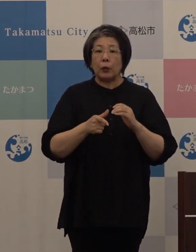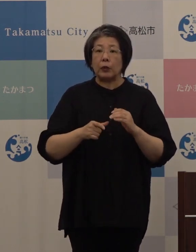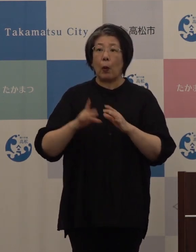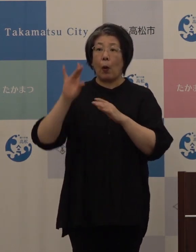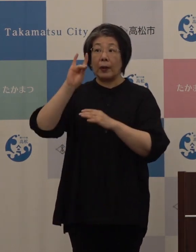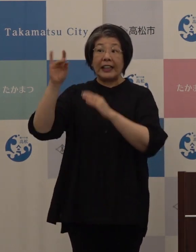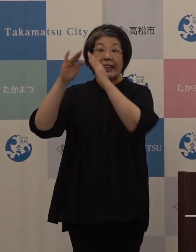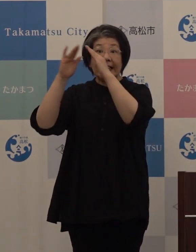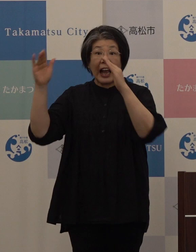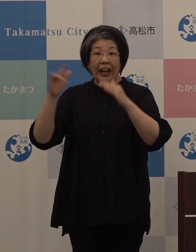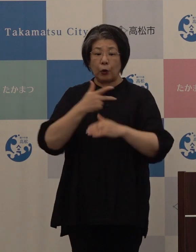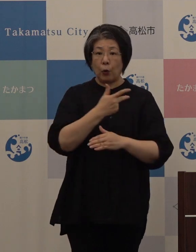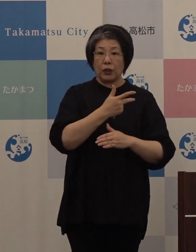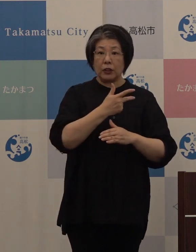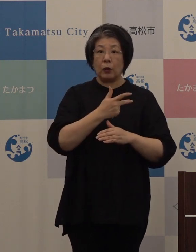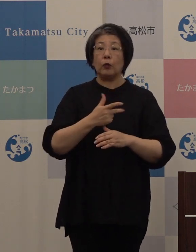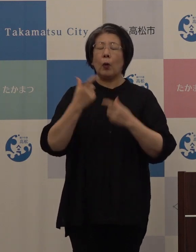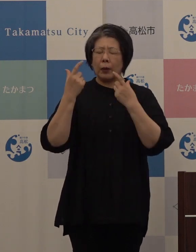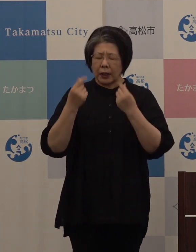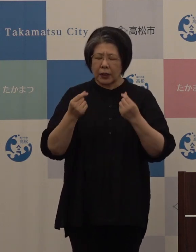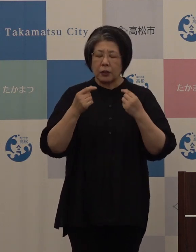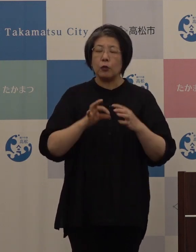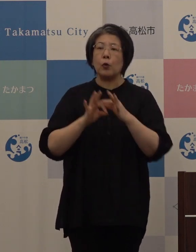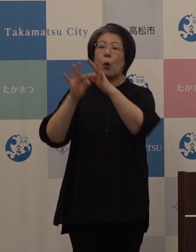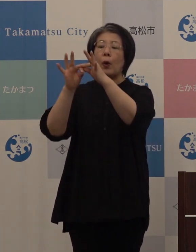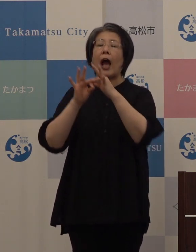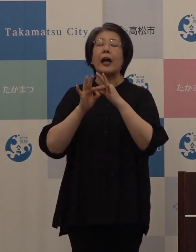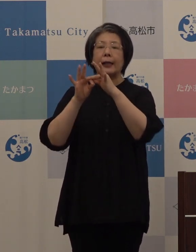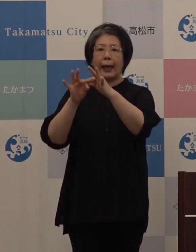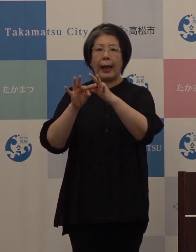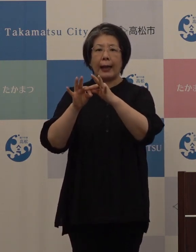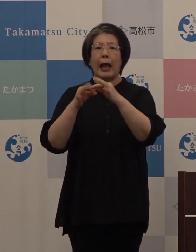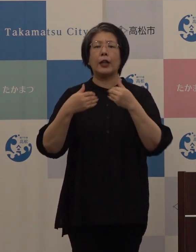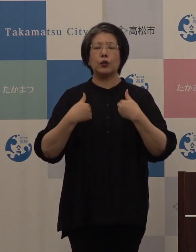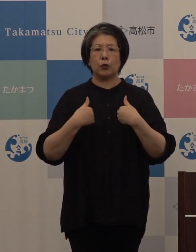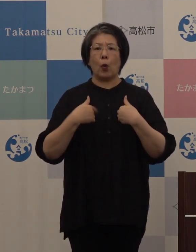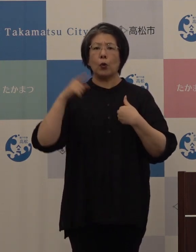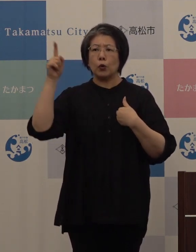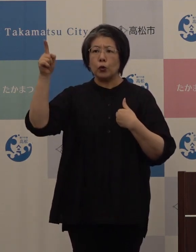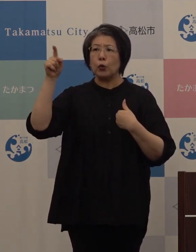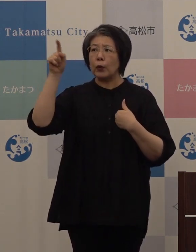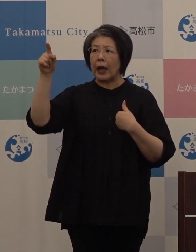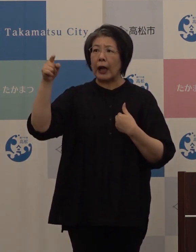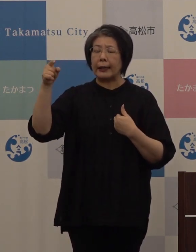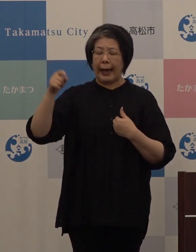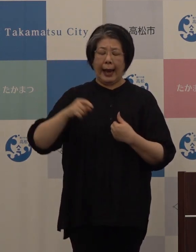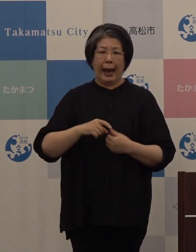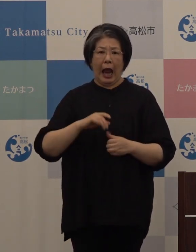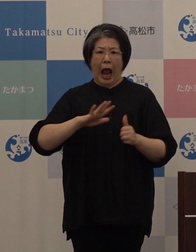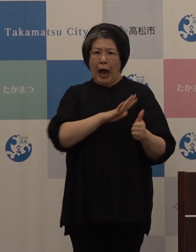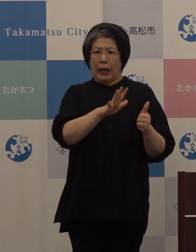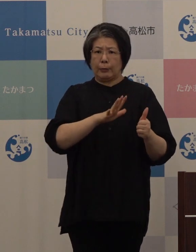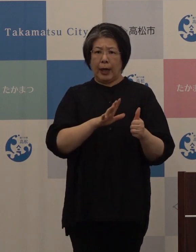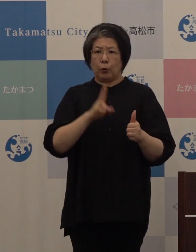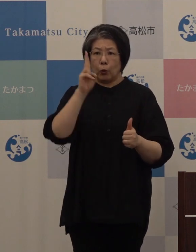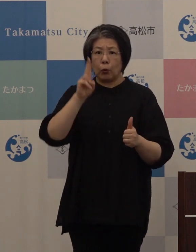ういうの中にハラスメント的な行為が入ってくるのはダメだろうということで、そこはきち